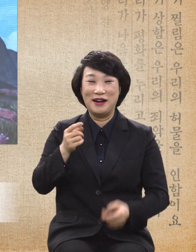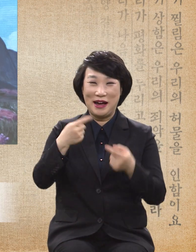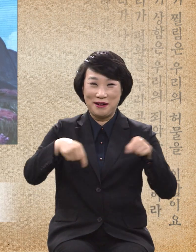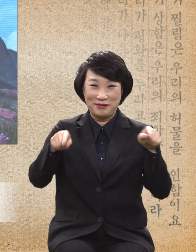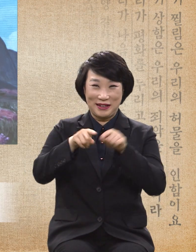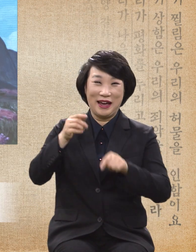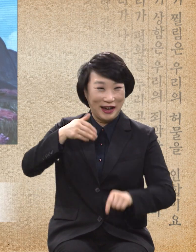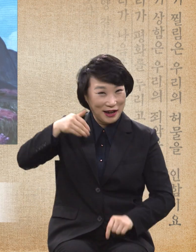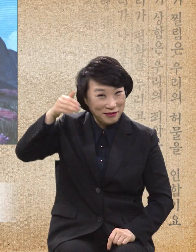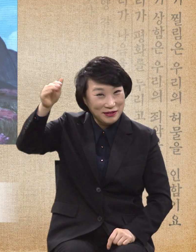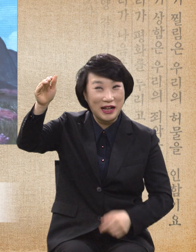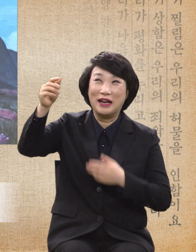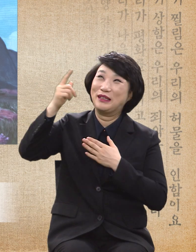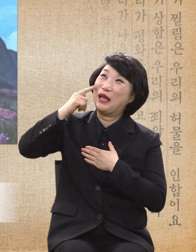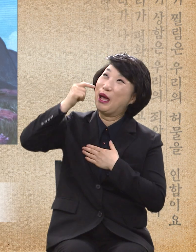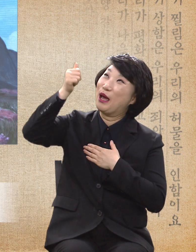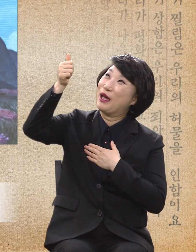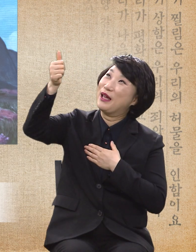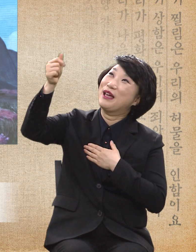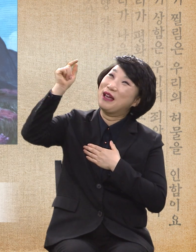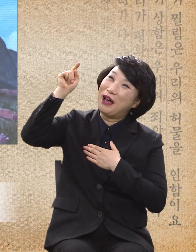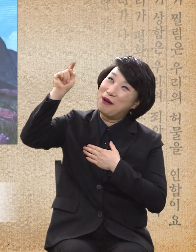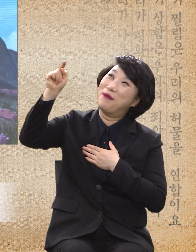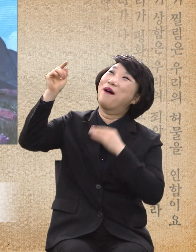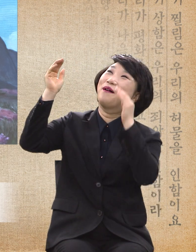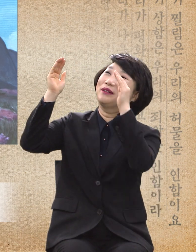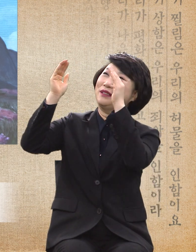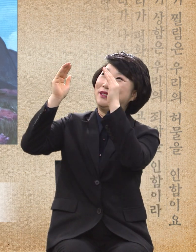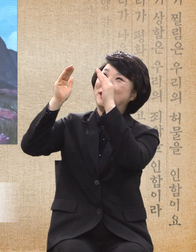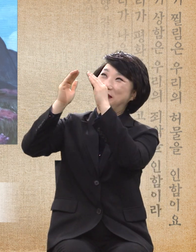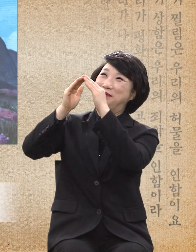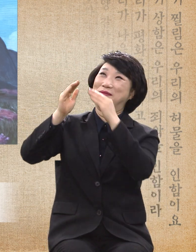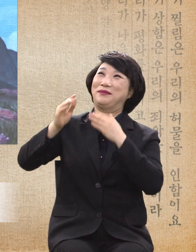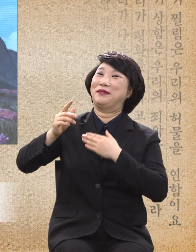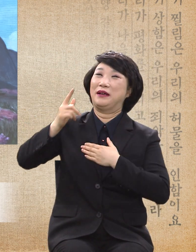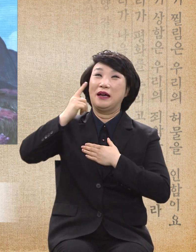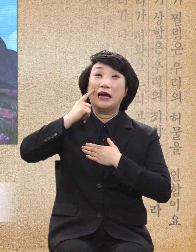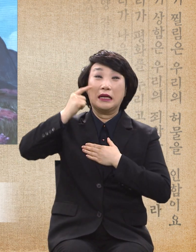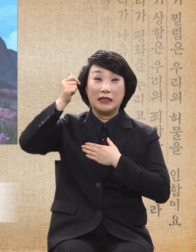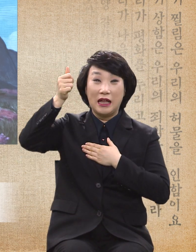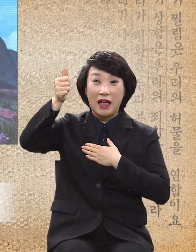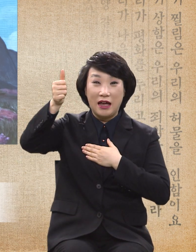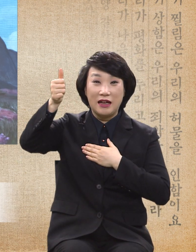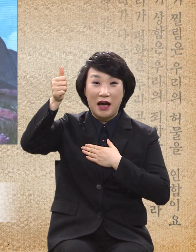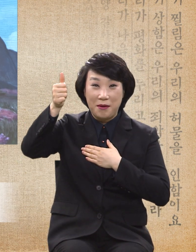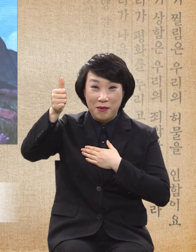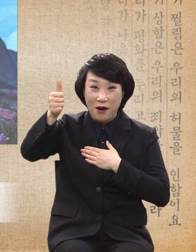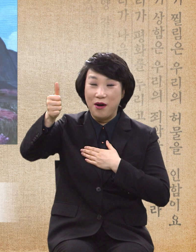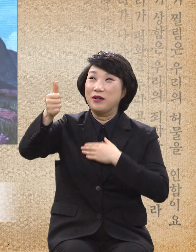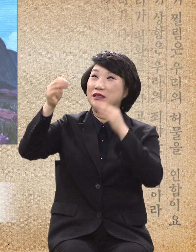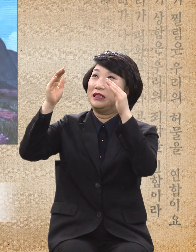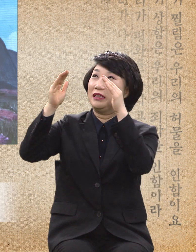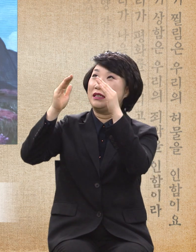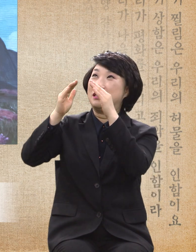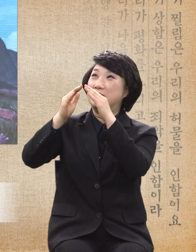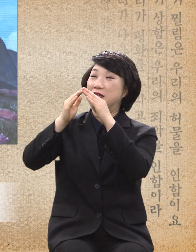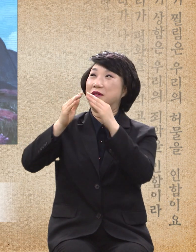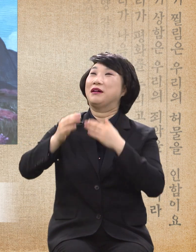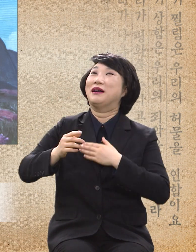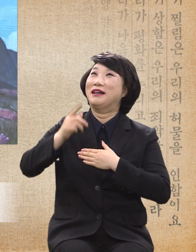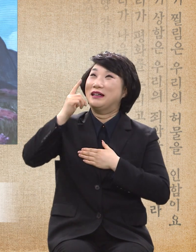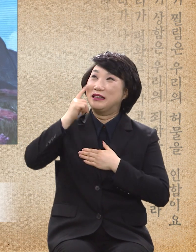함께 갑시다. 내 아버지 집, 내 아버지